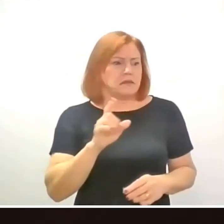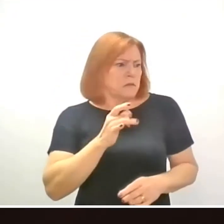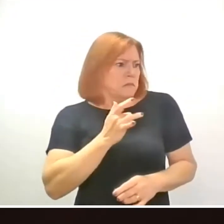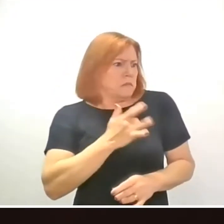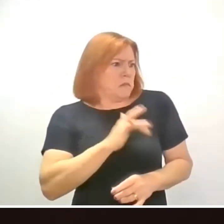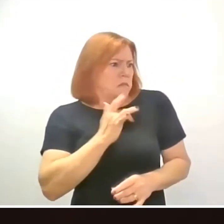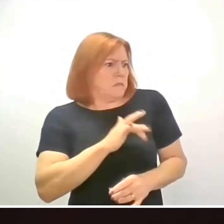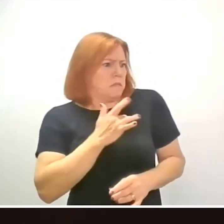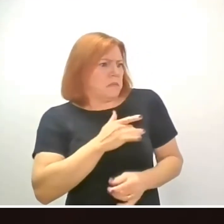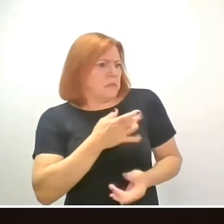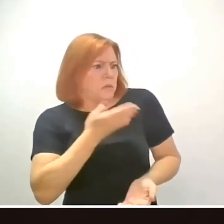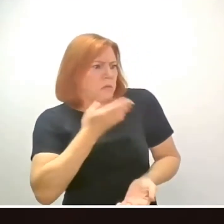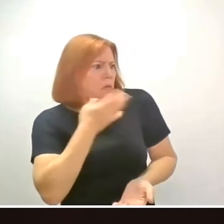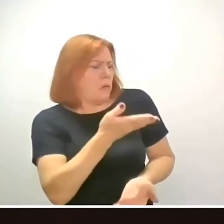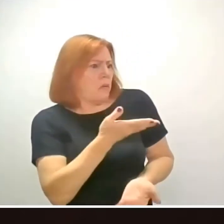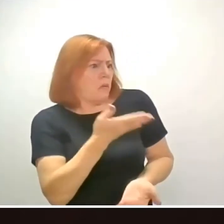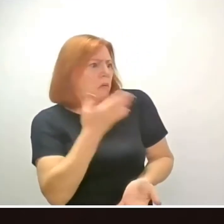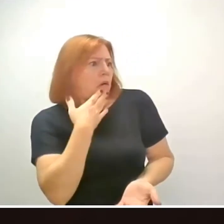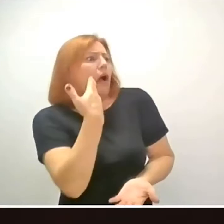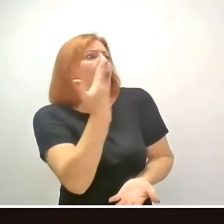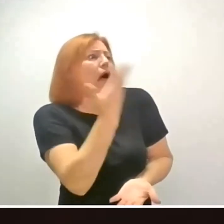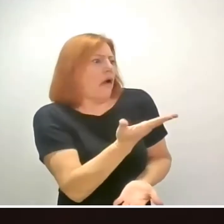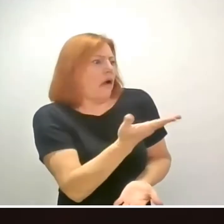dentro de uma estrutura, né,